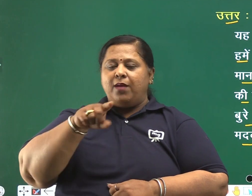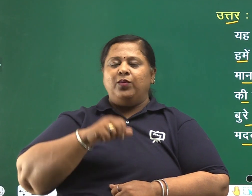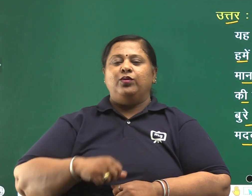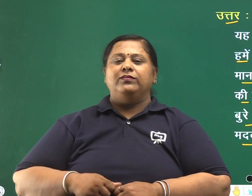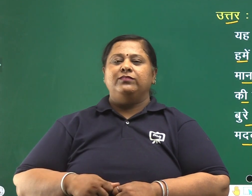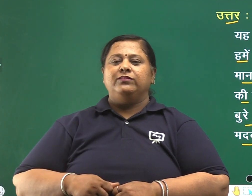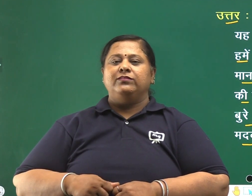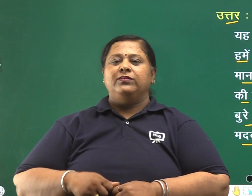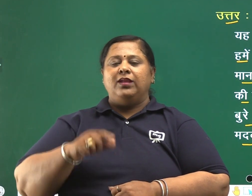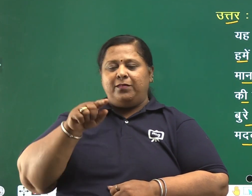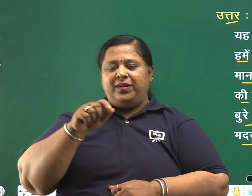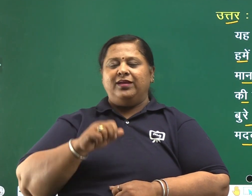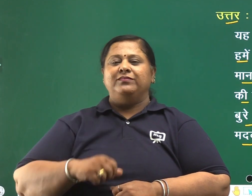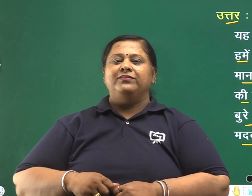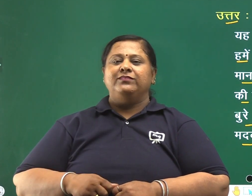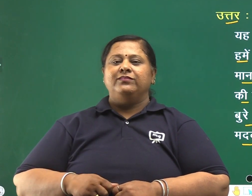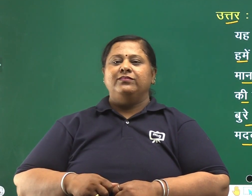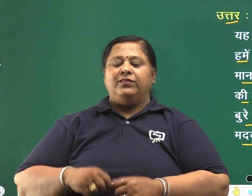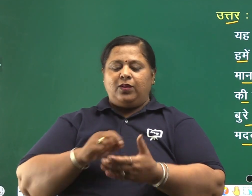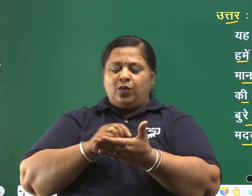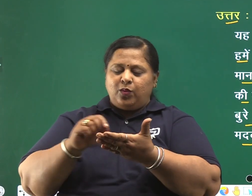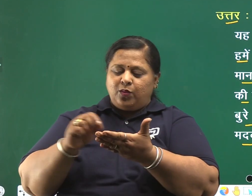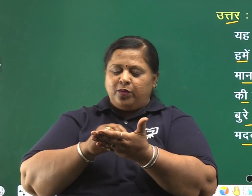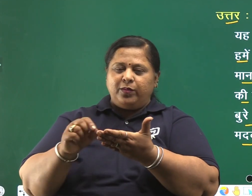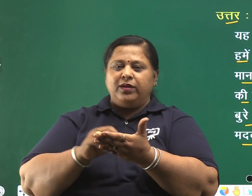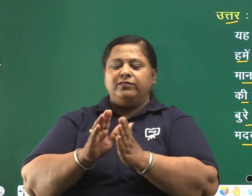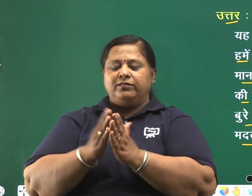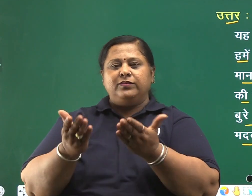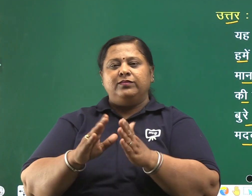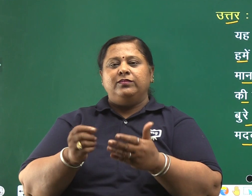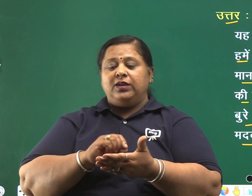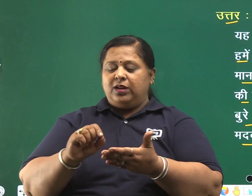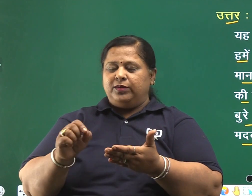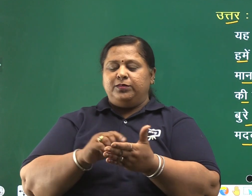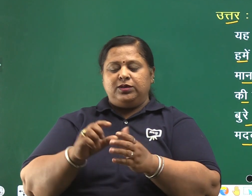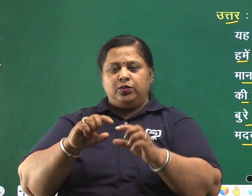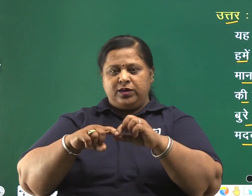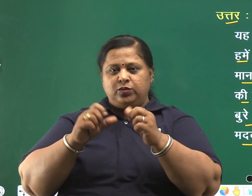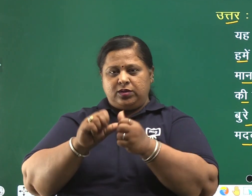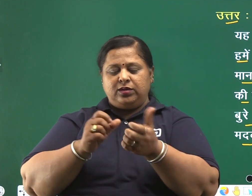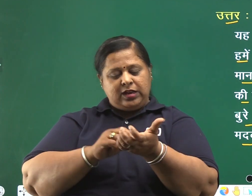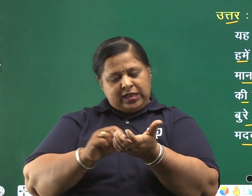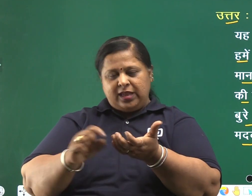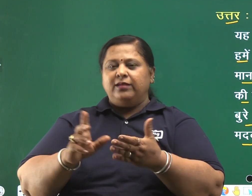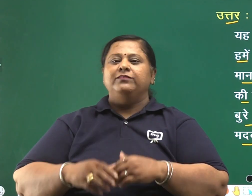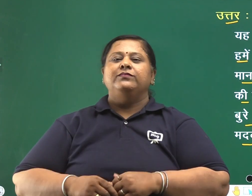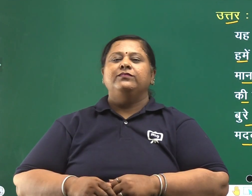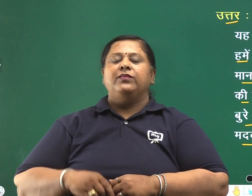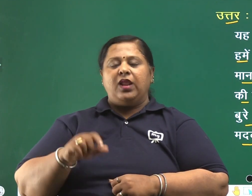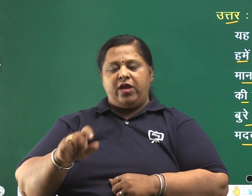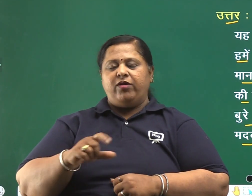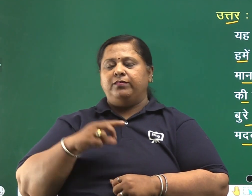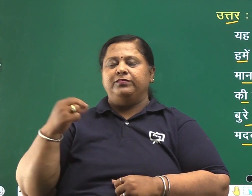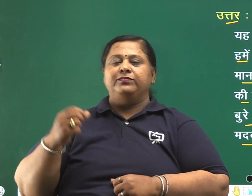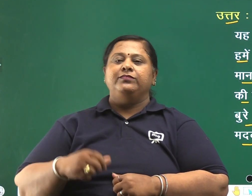लोग अपनी नोटबुक में ये प्रश्नोत्तर लिखें